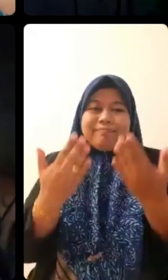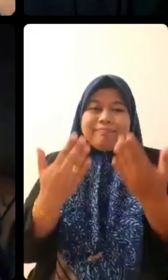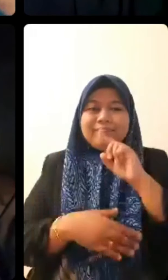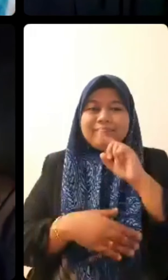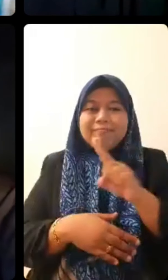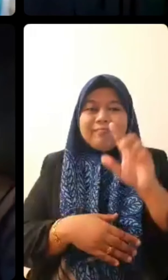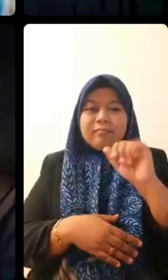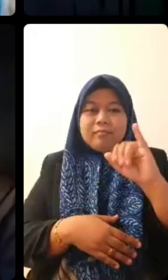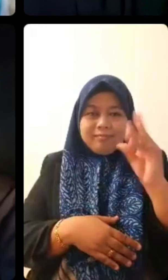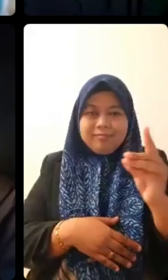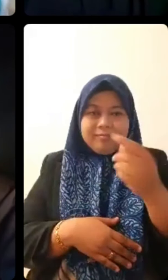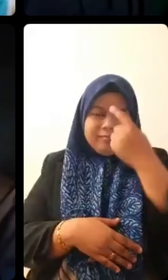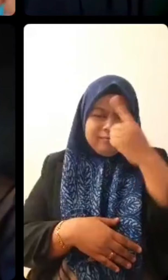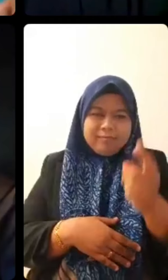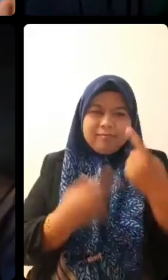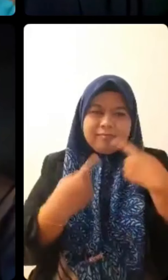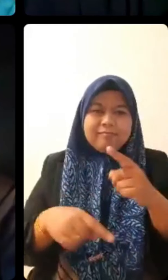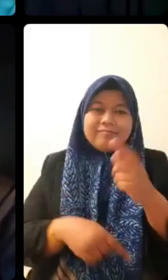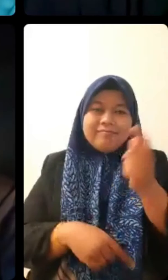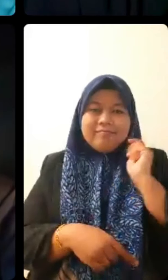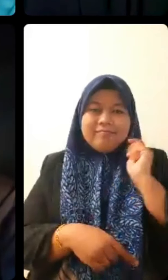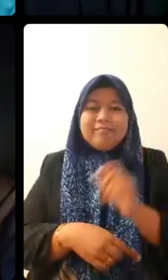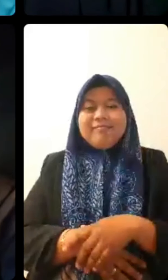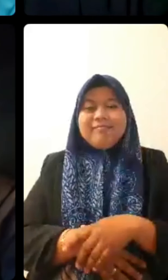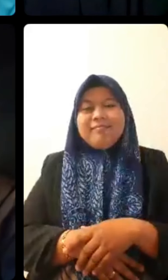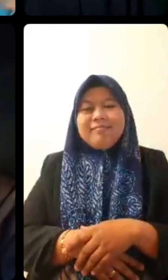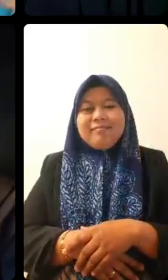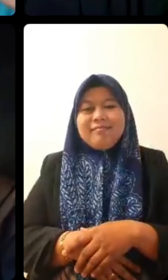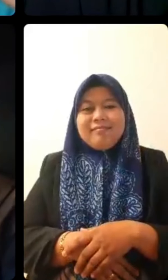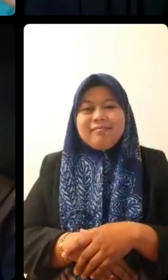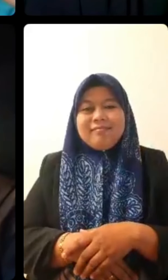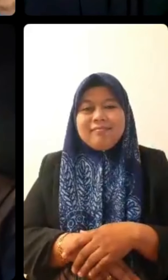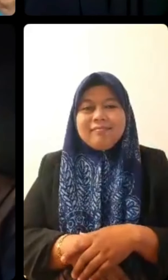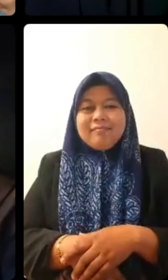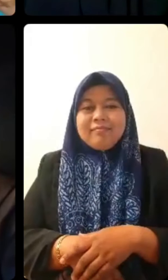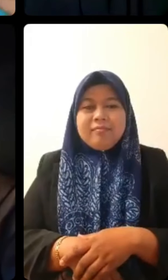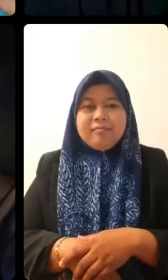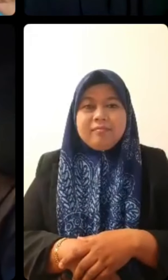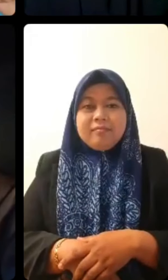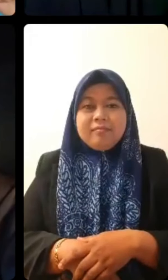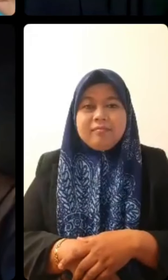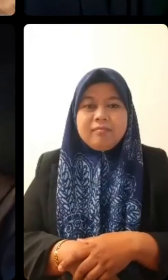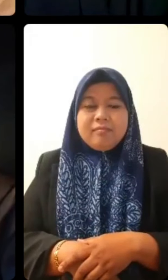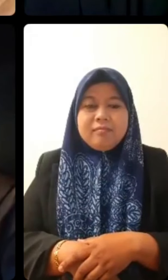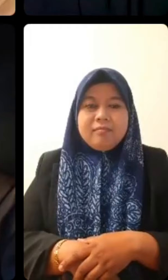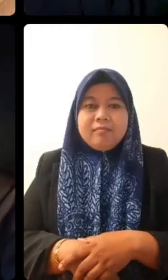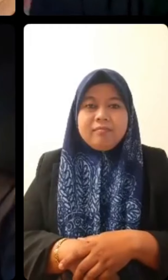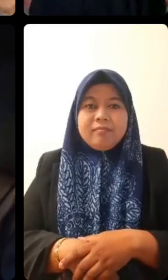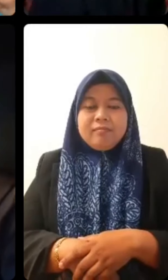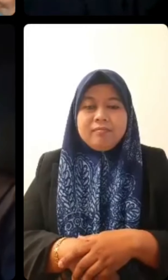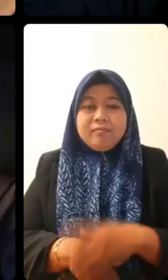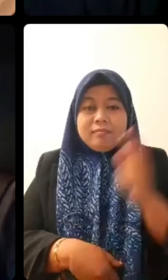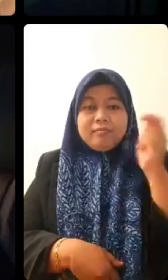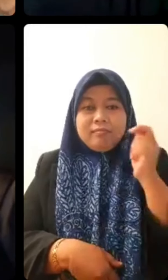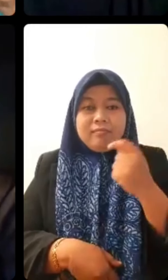diberikan tadi. Baiklah, tadi saya ada pin akaun TikTok Cik Nis, daripada Heaven Coin, dia